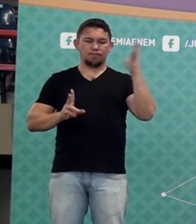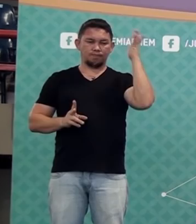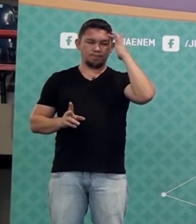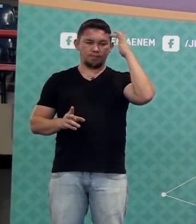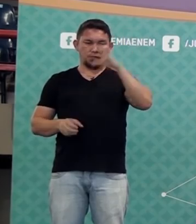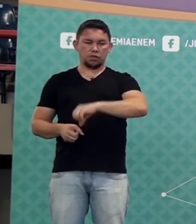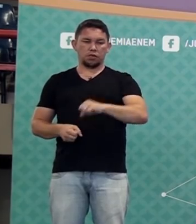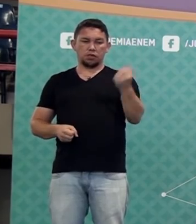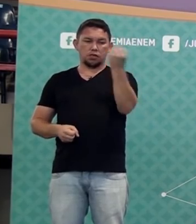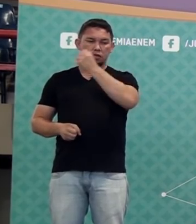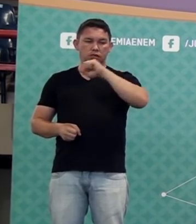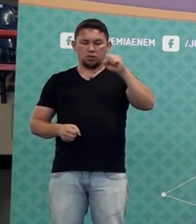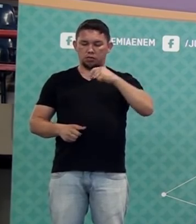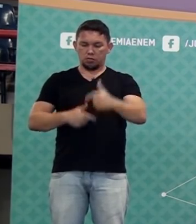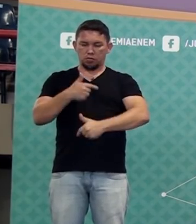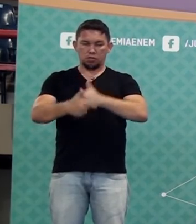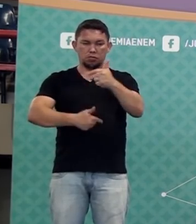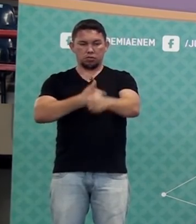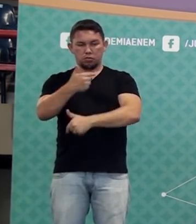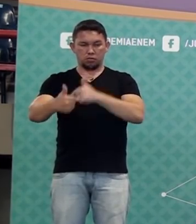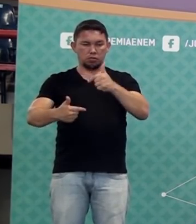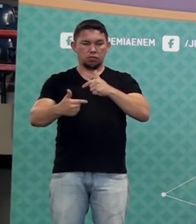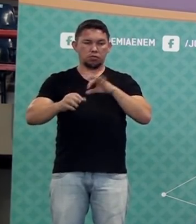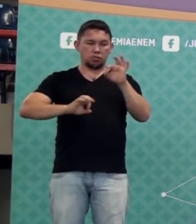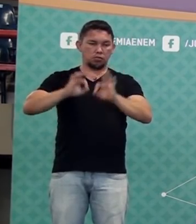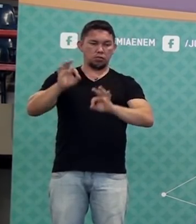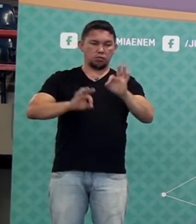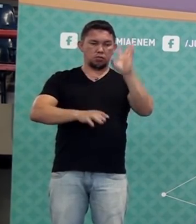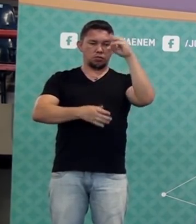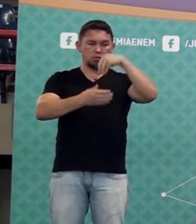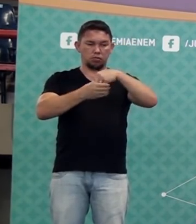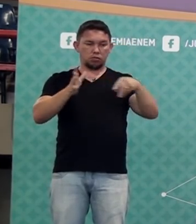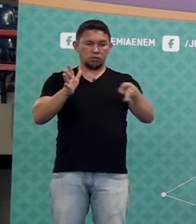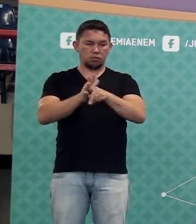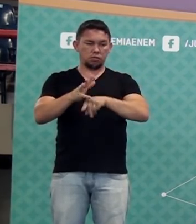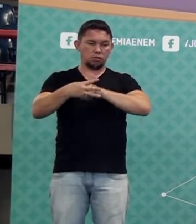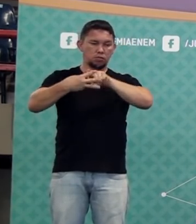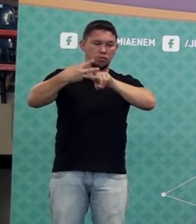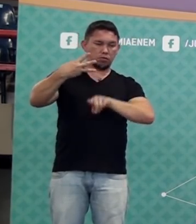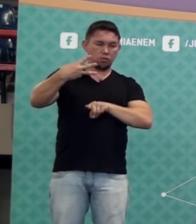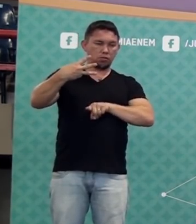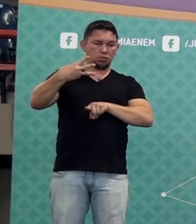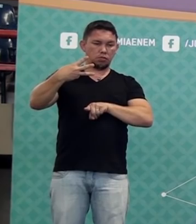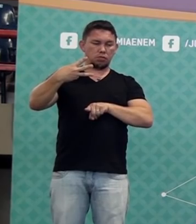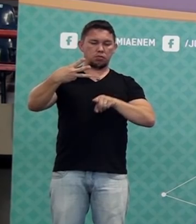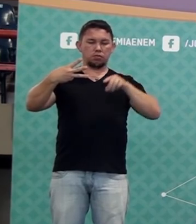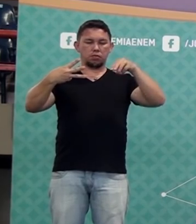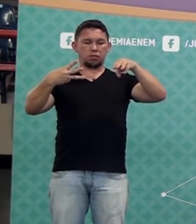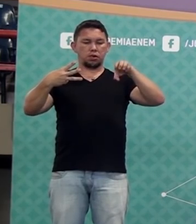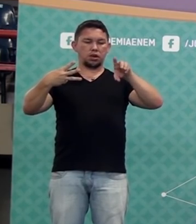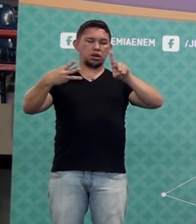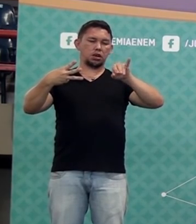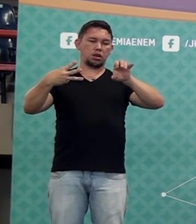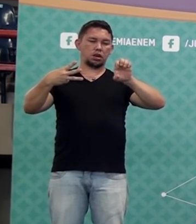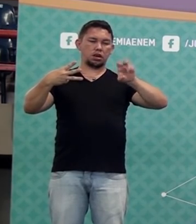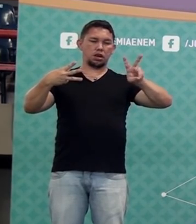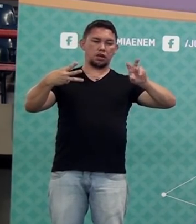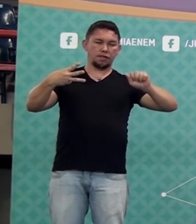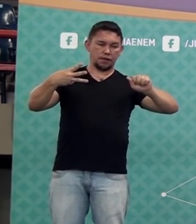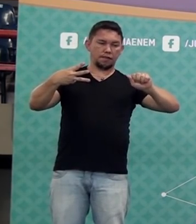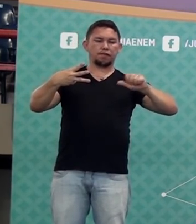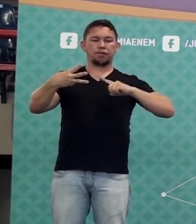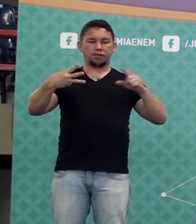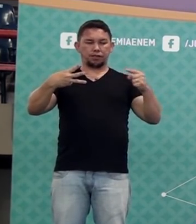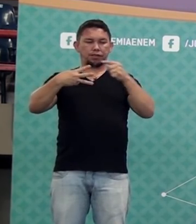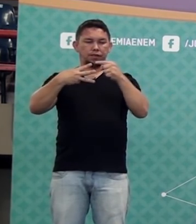e a incumbência da produção eram respectivamente elementos constitutivos das três ordens do medievo. É isso aí? É essa a